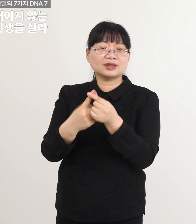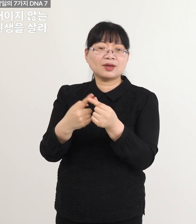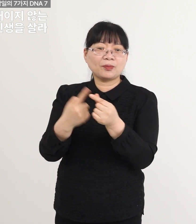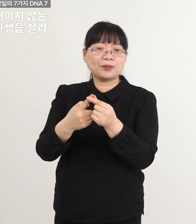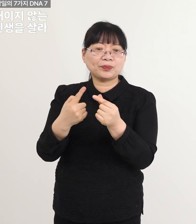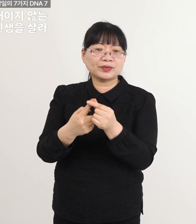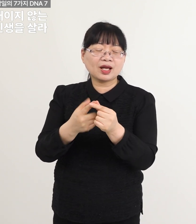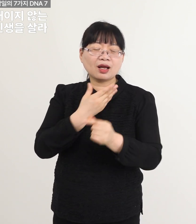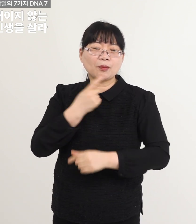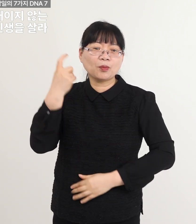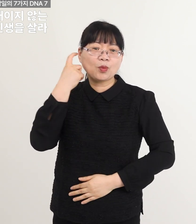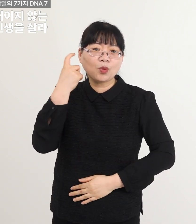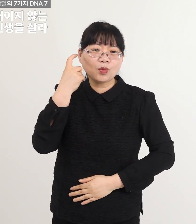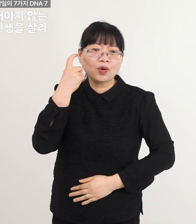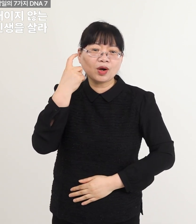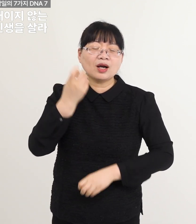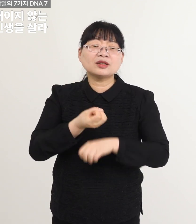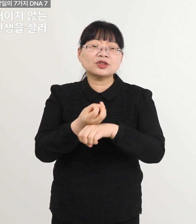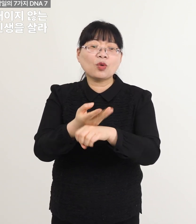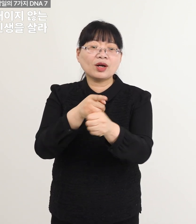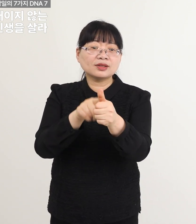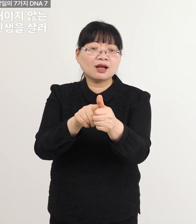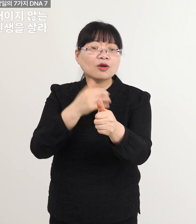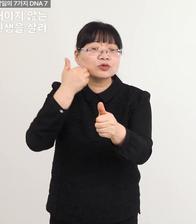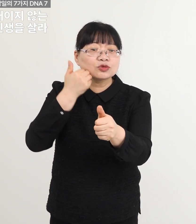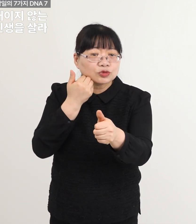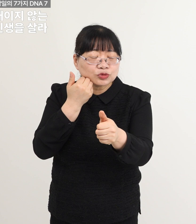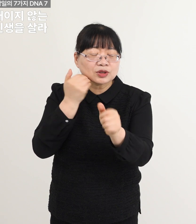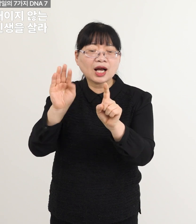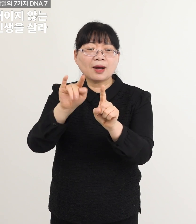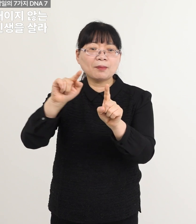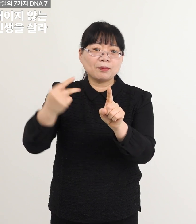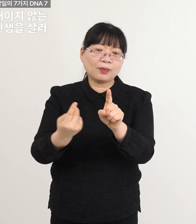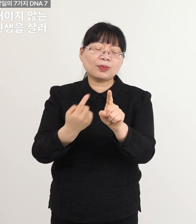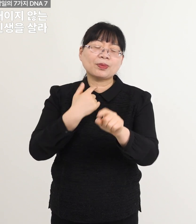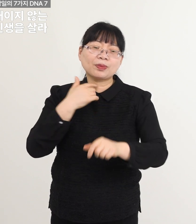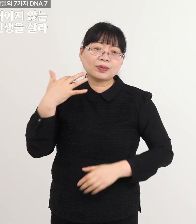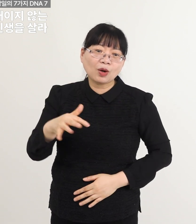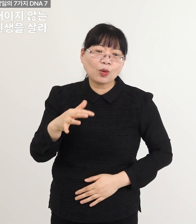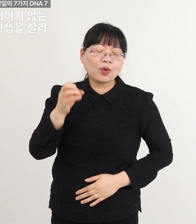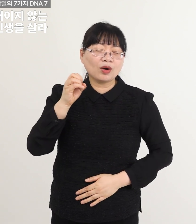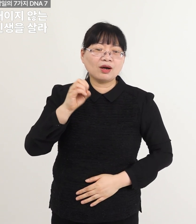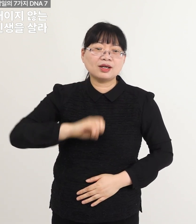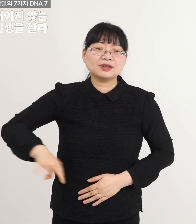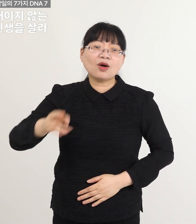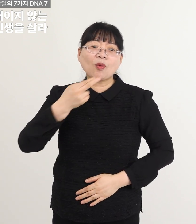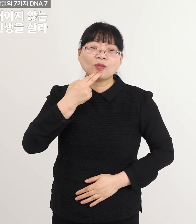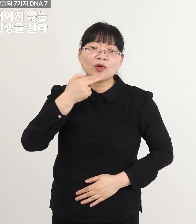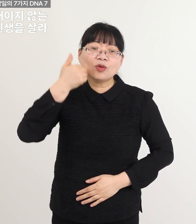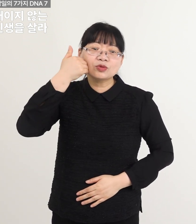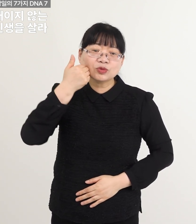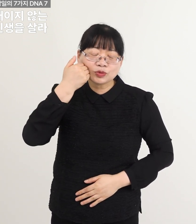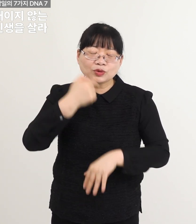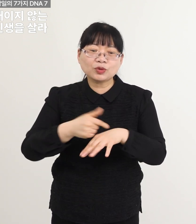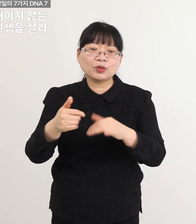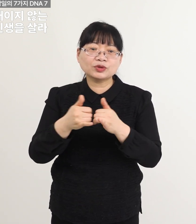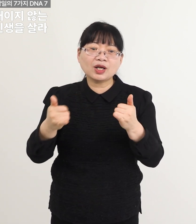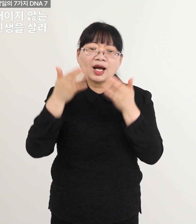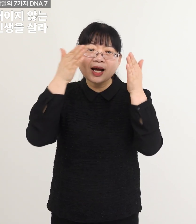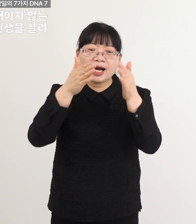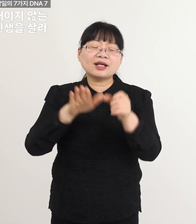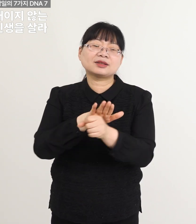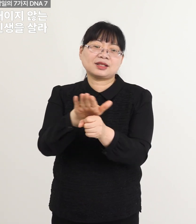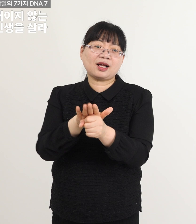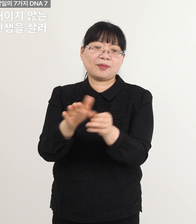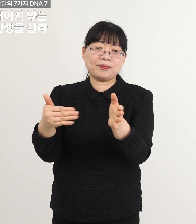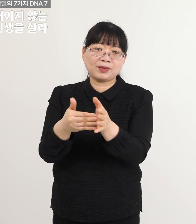번째 복음을 전해야 될 대상이 한 번도 잊어버리지 않았던 대상이 동족을 향한